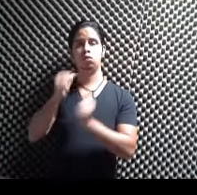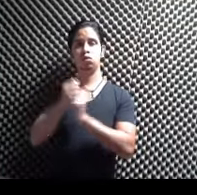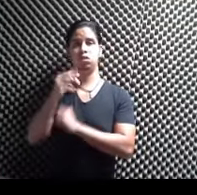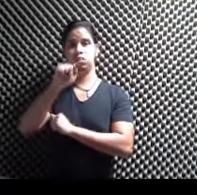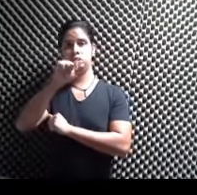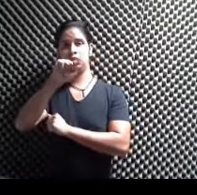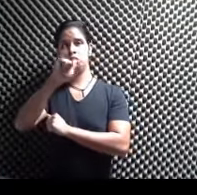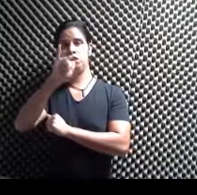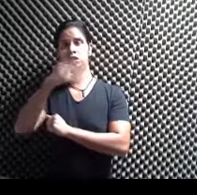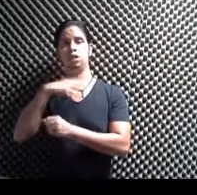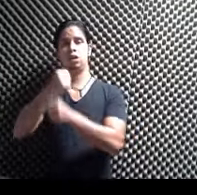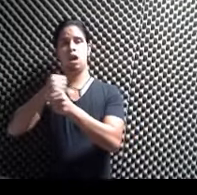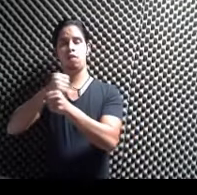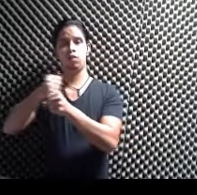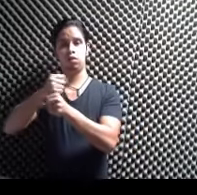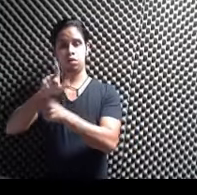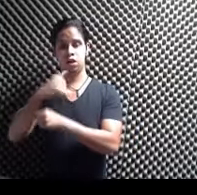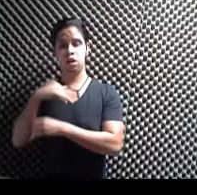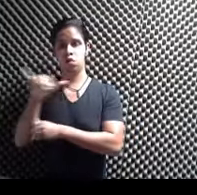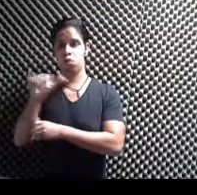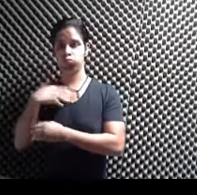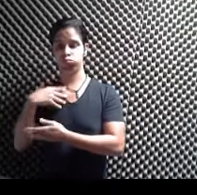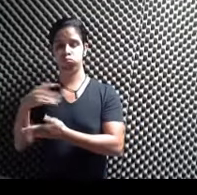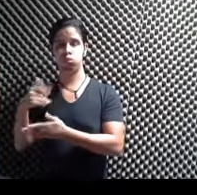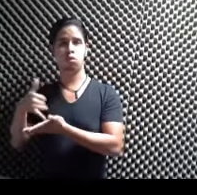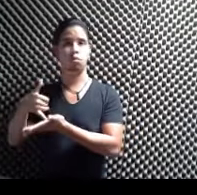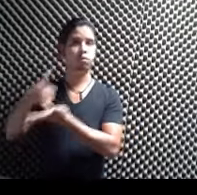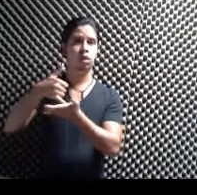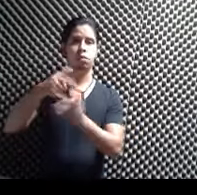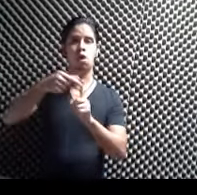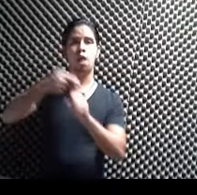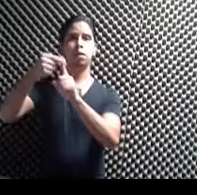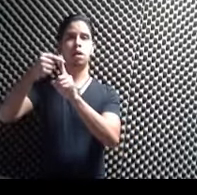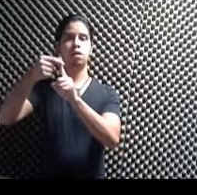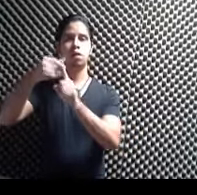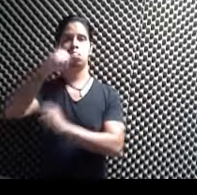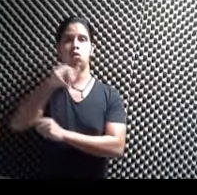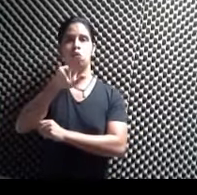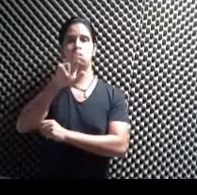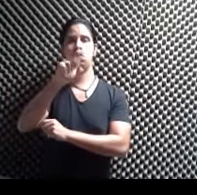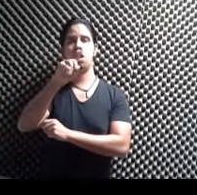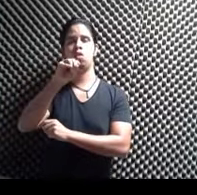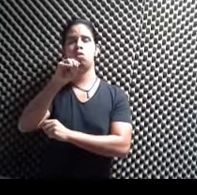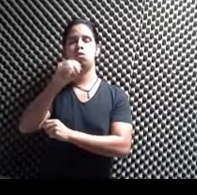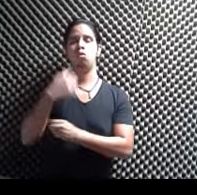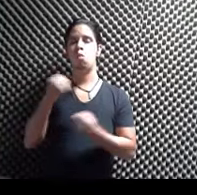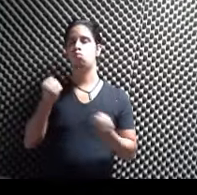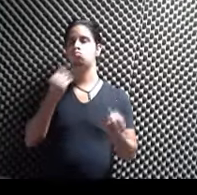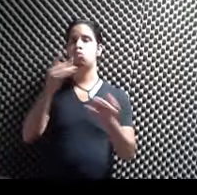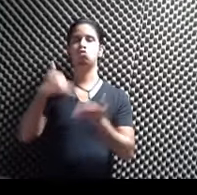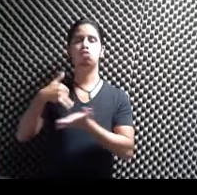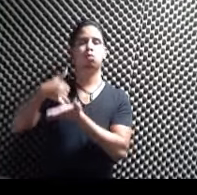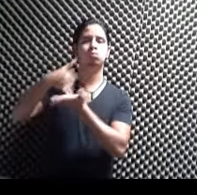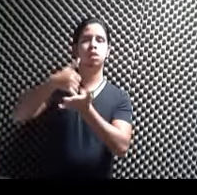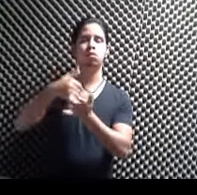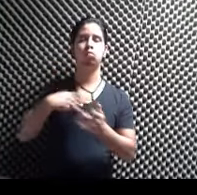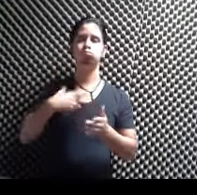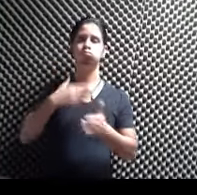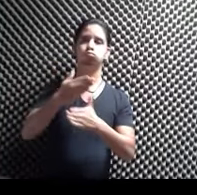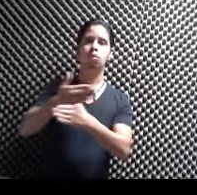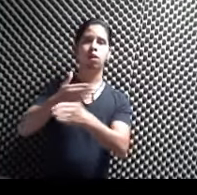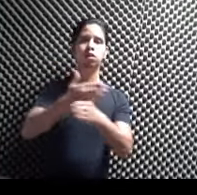que también ganó el premio especial del jurado. Entonces, todos se compartieron. Sí, hubo muchos premios compartidos. Yo creo que el jurado la tuvo